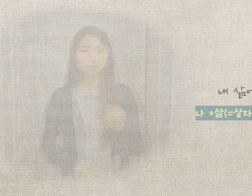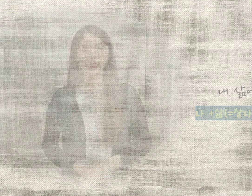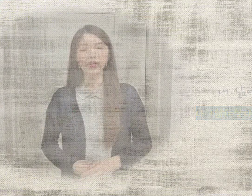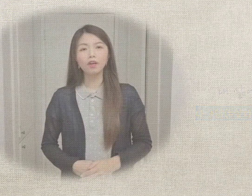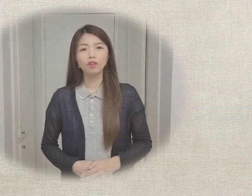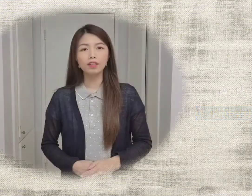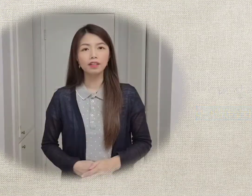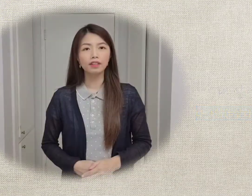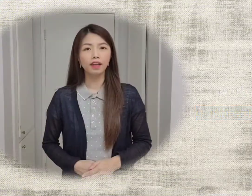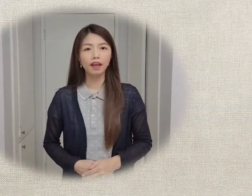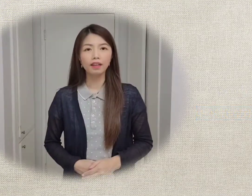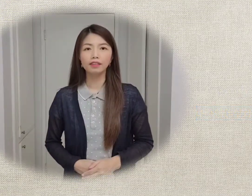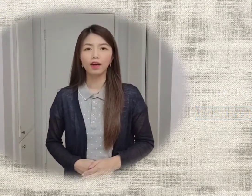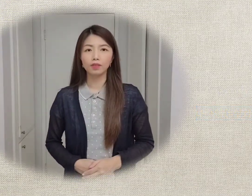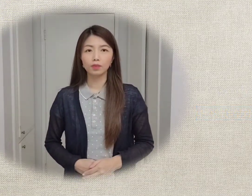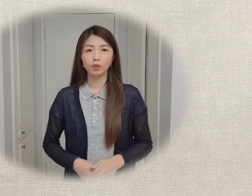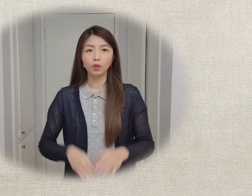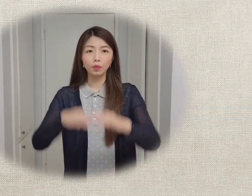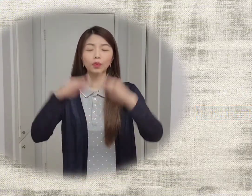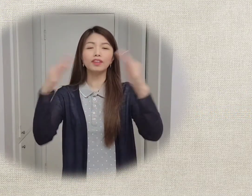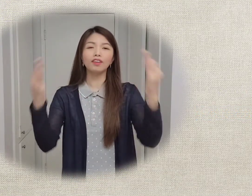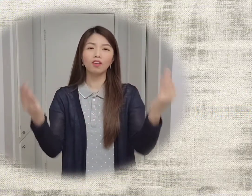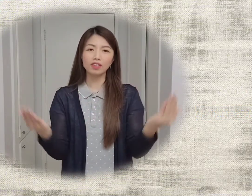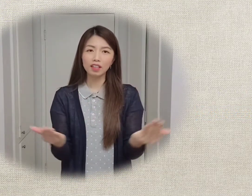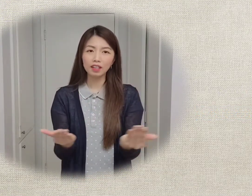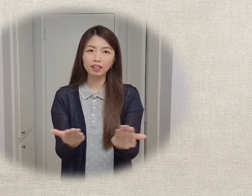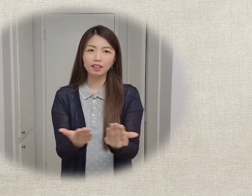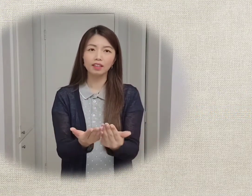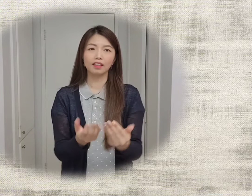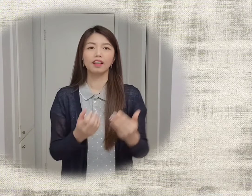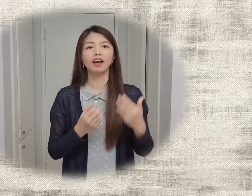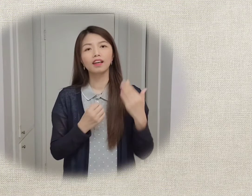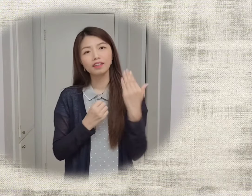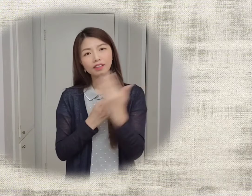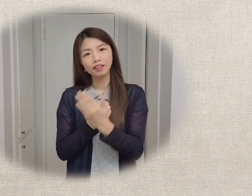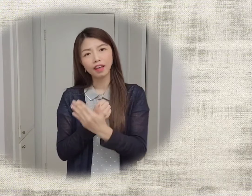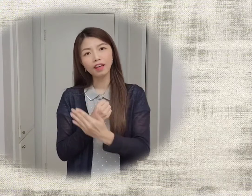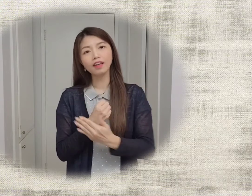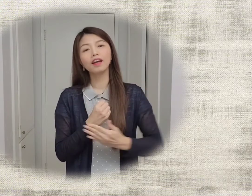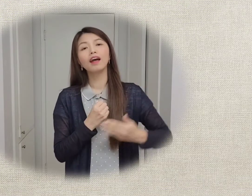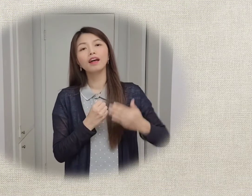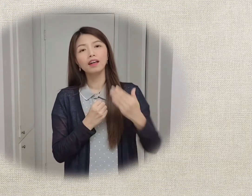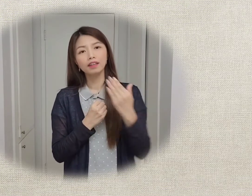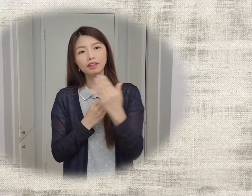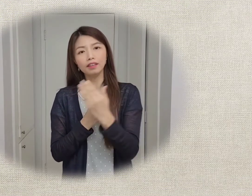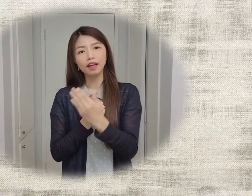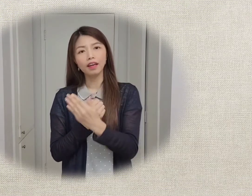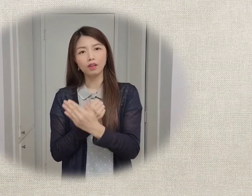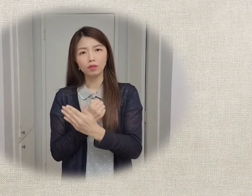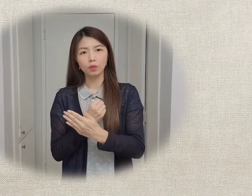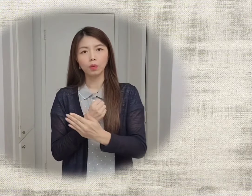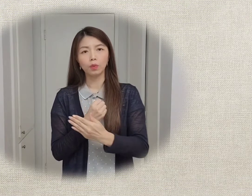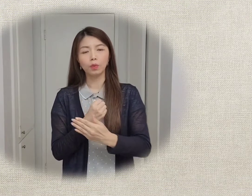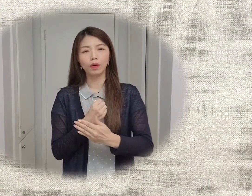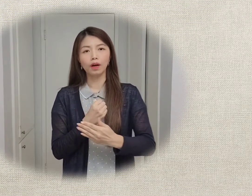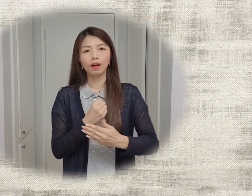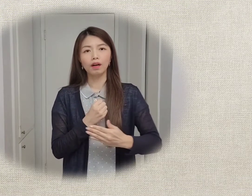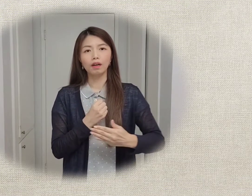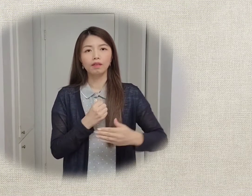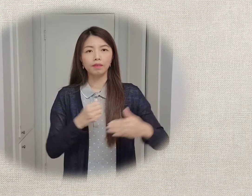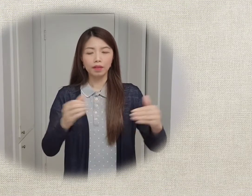것을. 모든 것이 은혜, 은혜였소. 모든 것이 은혜, 은혜였소.